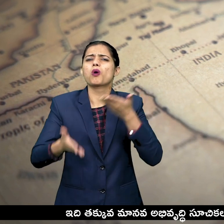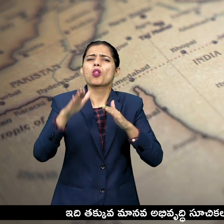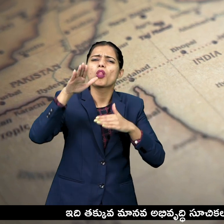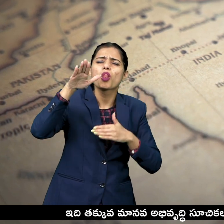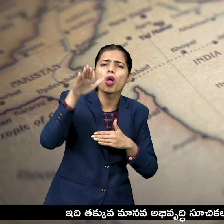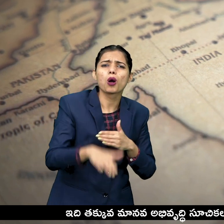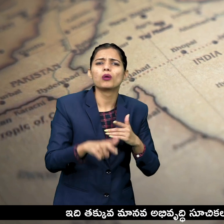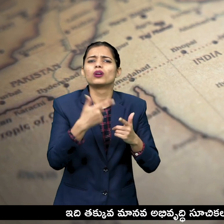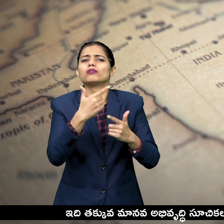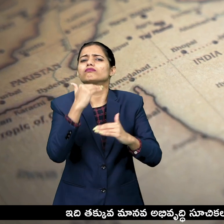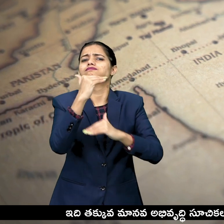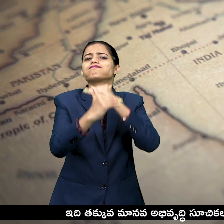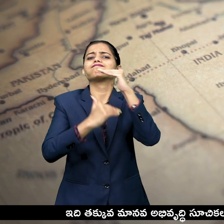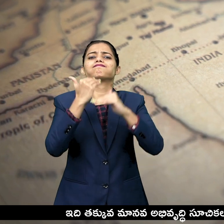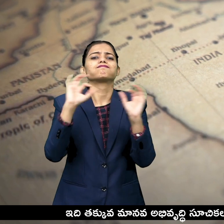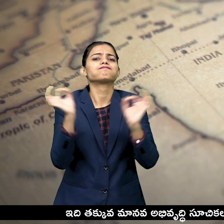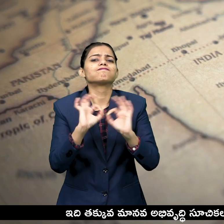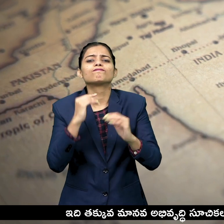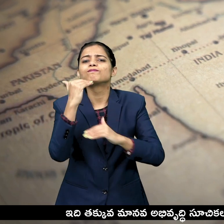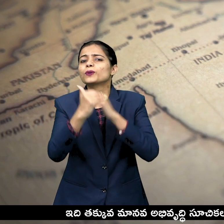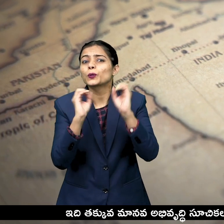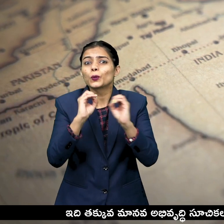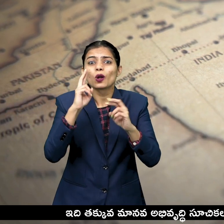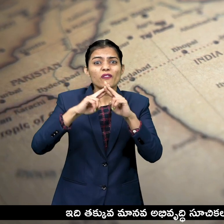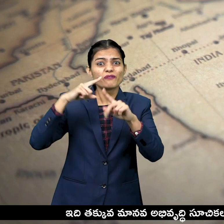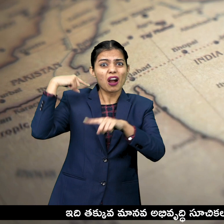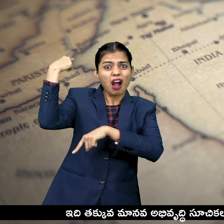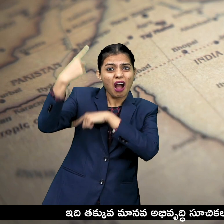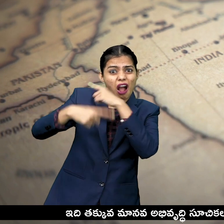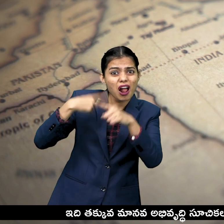అధ్వాన్నమైన మౌలిక సదుపాయాలతో కూడిన పేద దేశం.